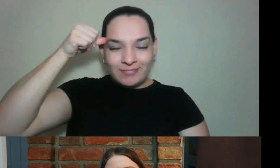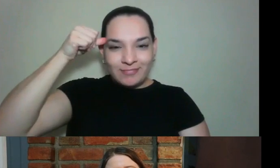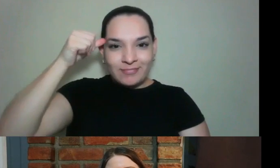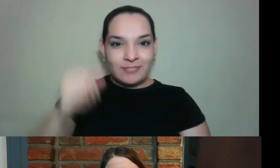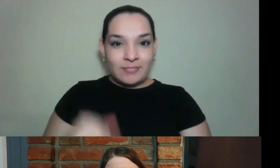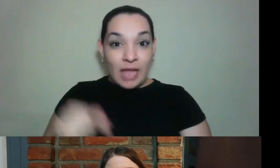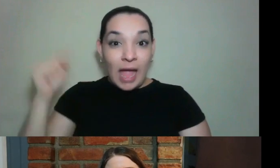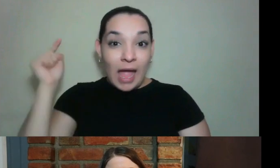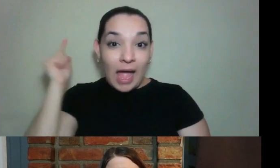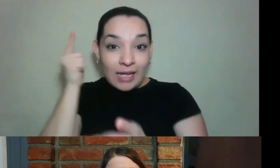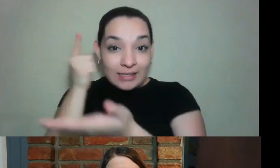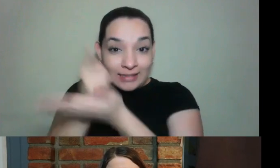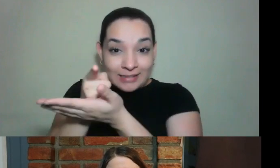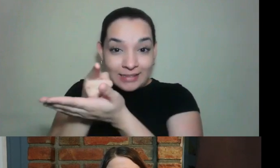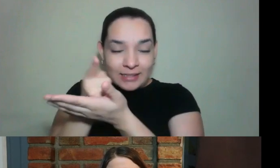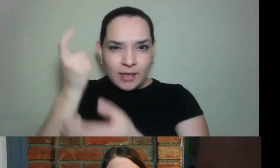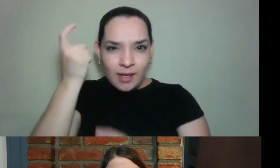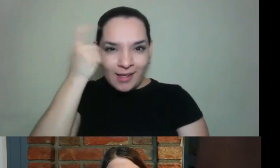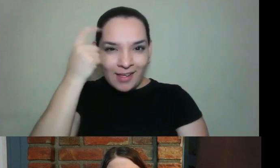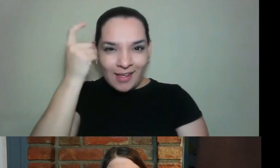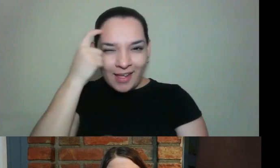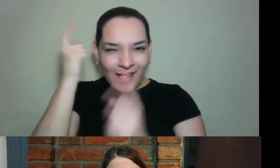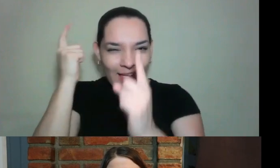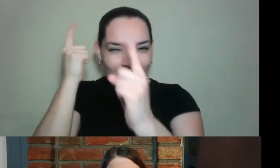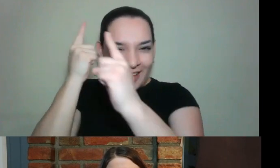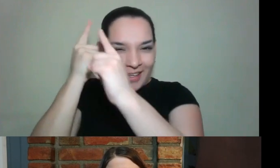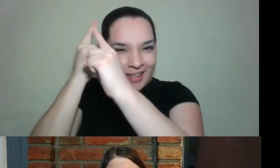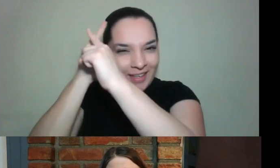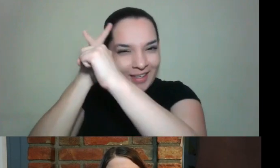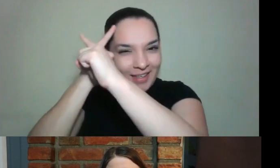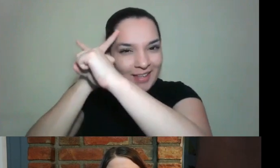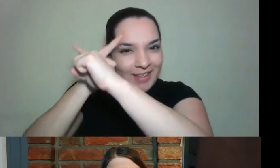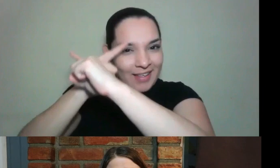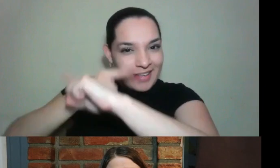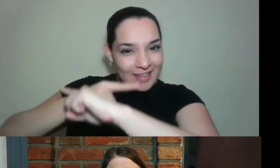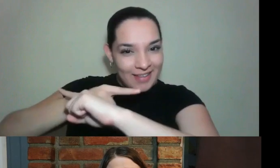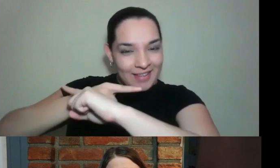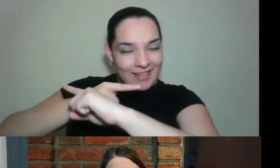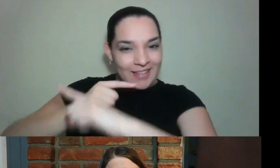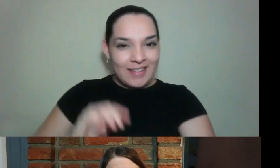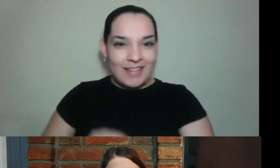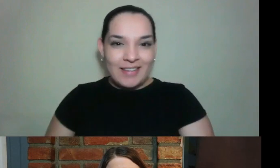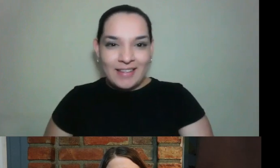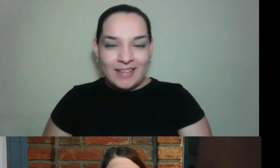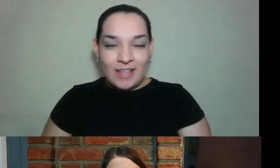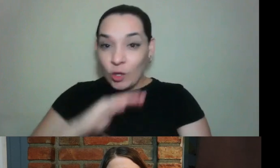estoy incorporando ideas nuevas, estoy reprogramando